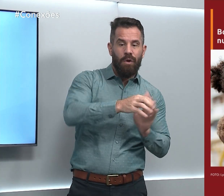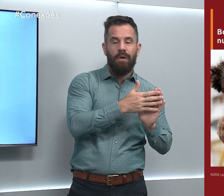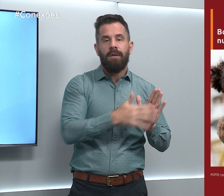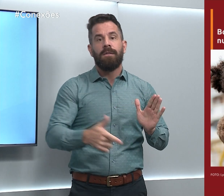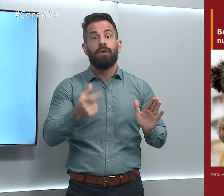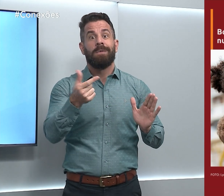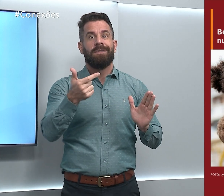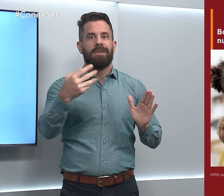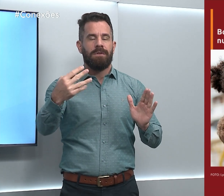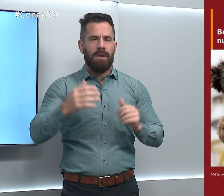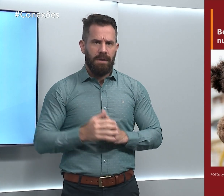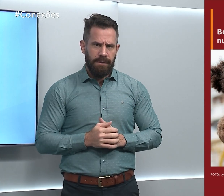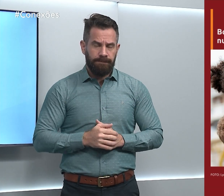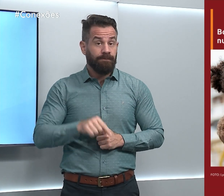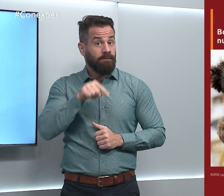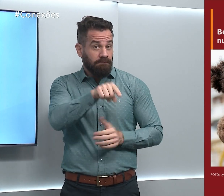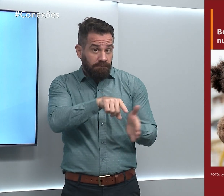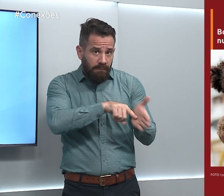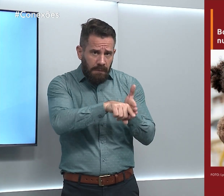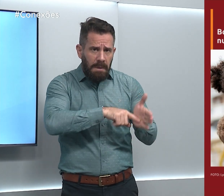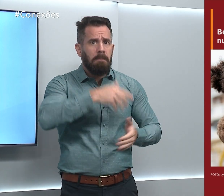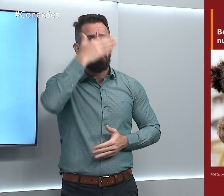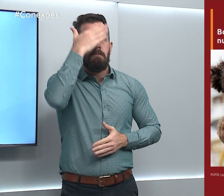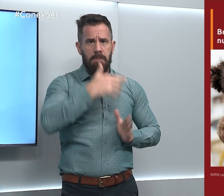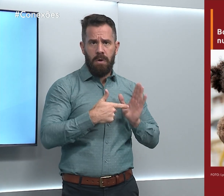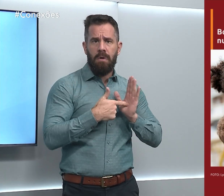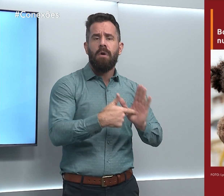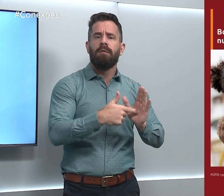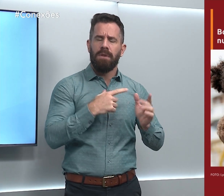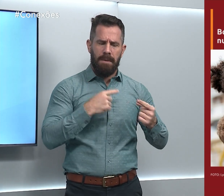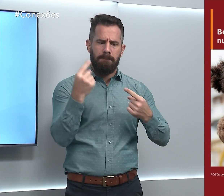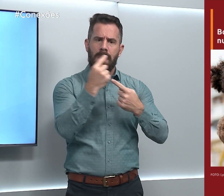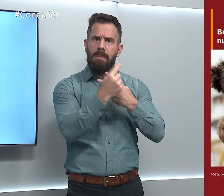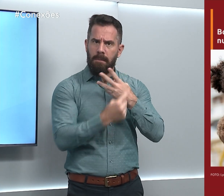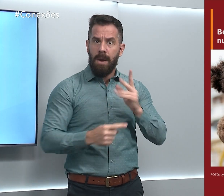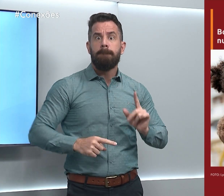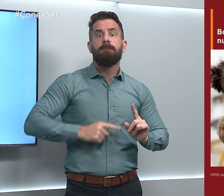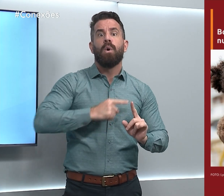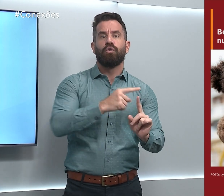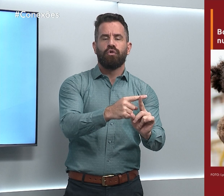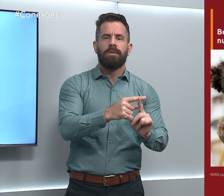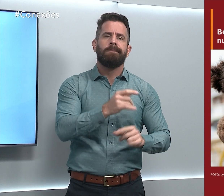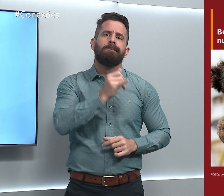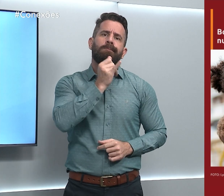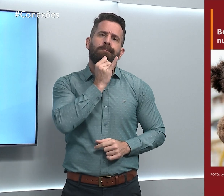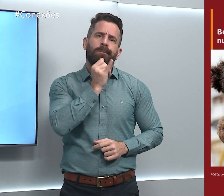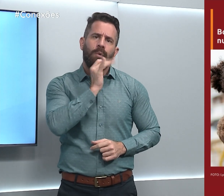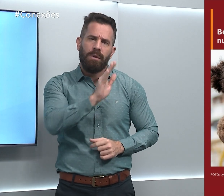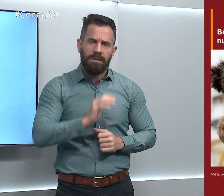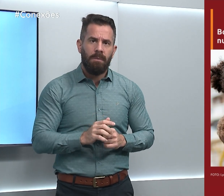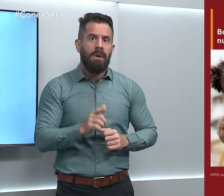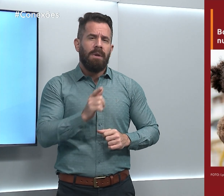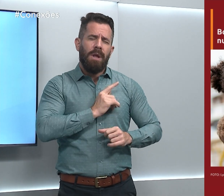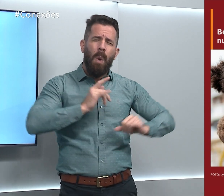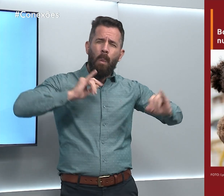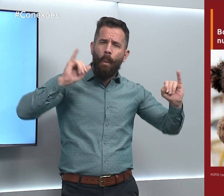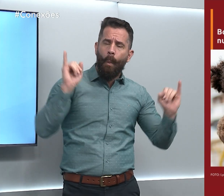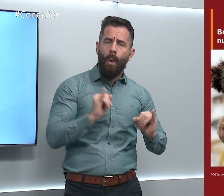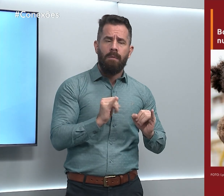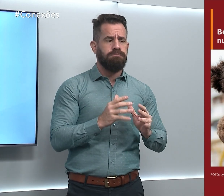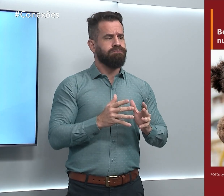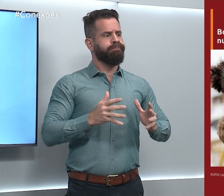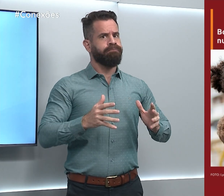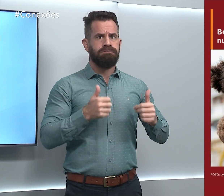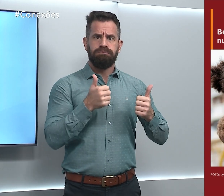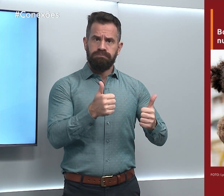pesquisa demonstra avanços importantes em diferentes indicadores, como a redução dos casos de magreza acentuada de